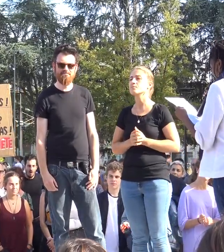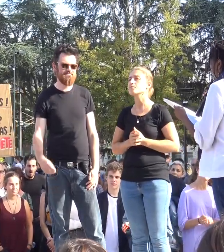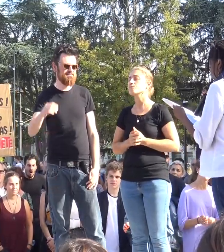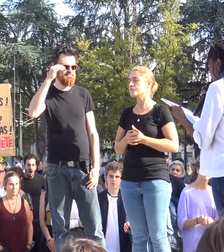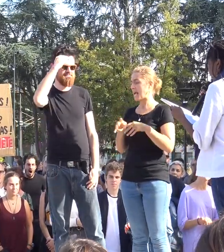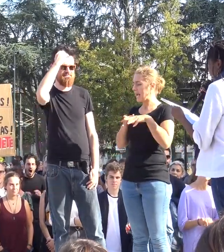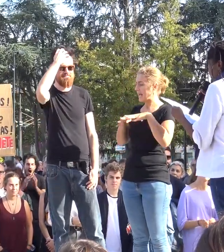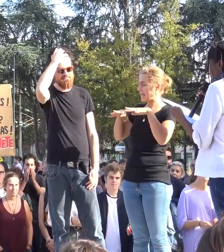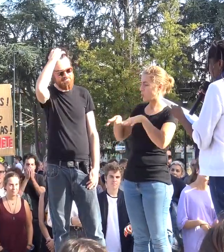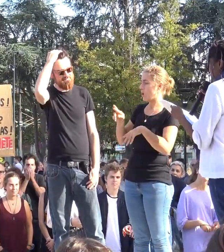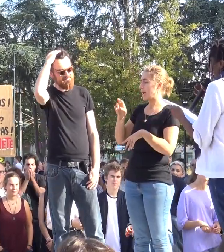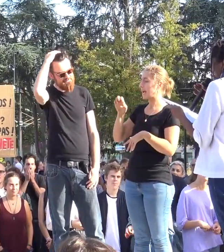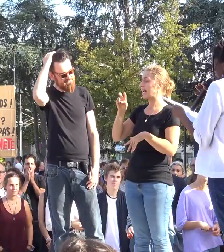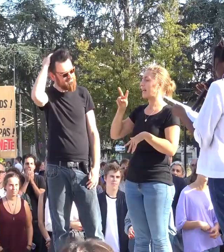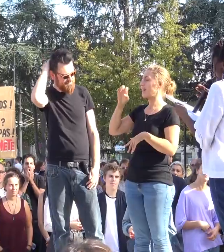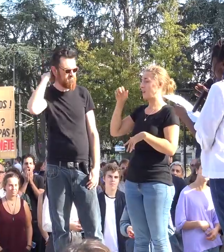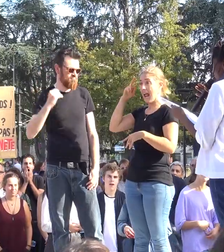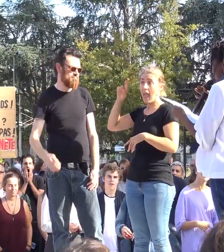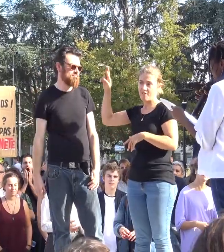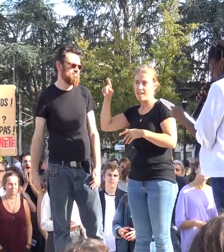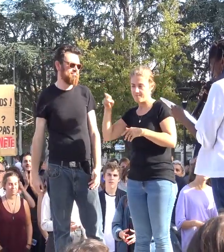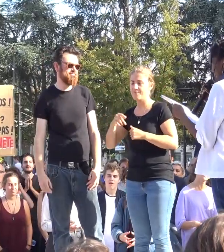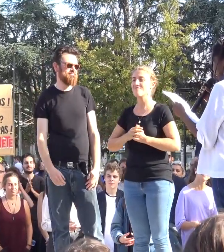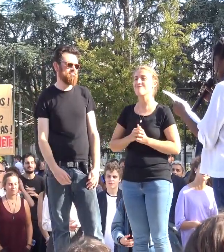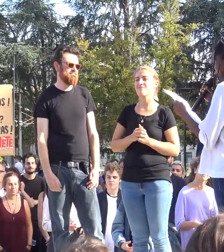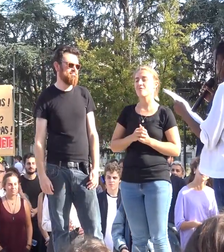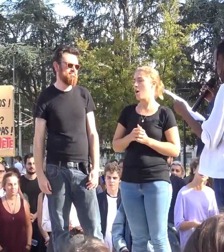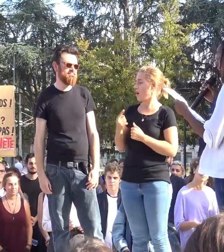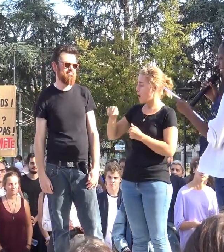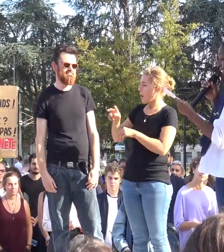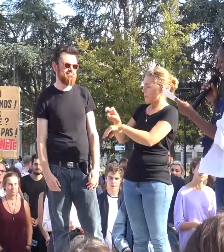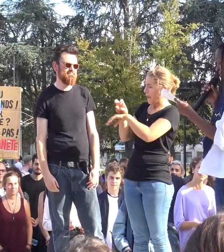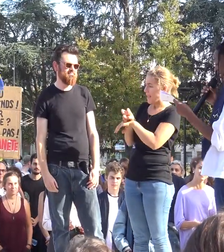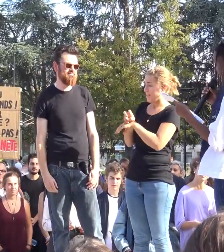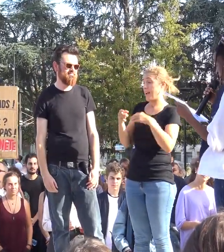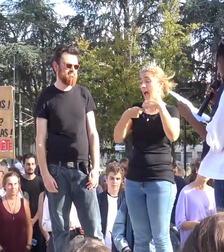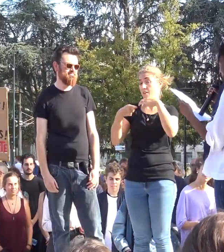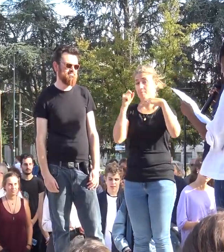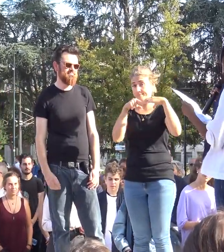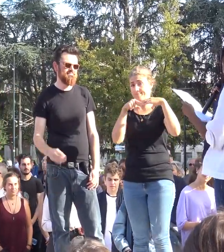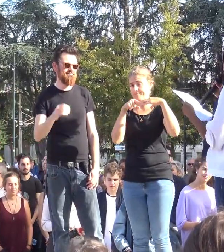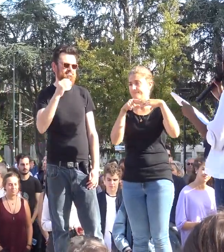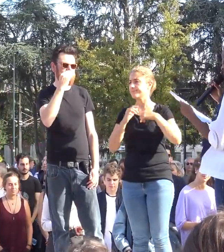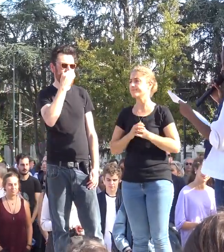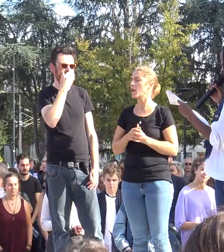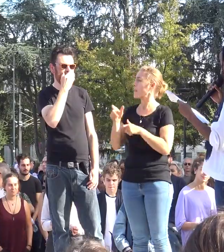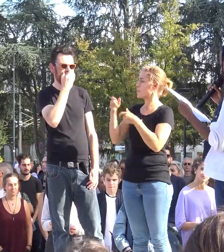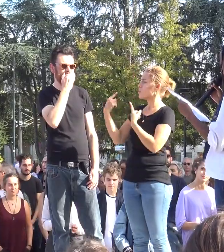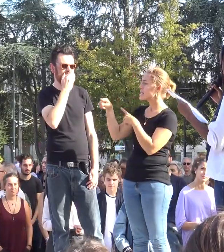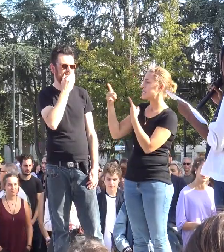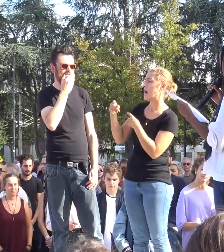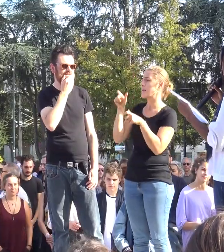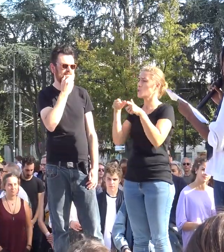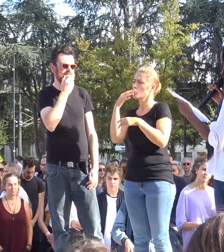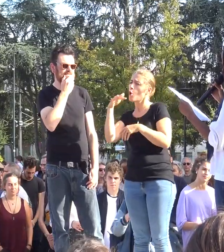Le réseau Rive ou Rêve qui nous a prêté la caravane, les musiciens et